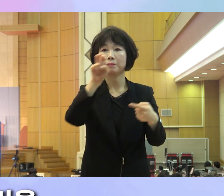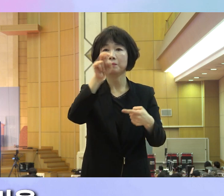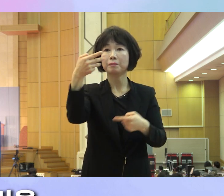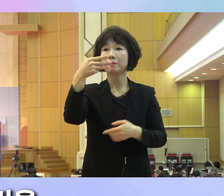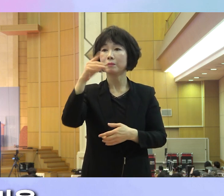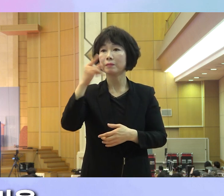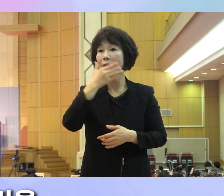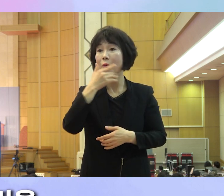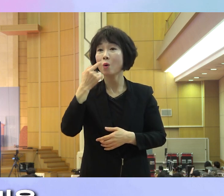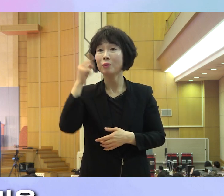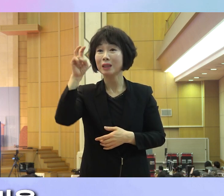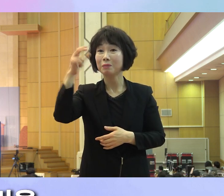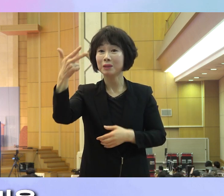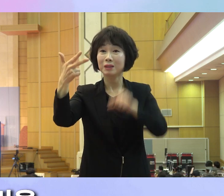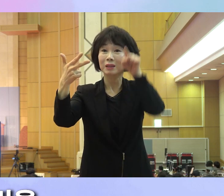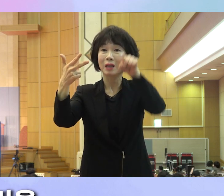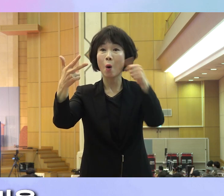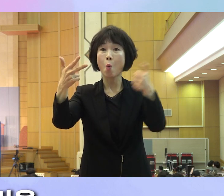성경에서도 봤듯이